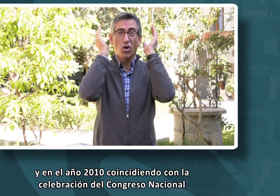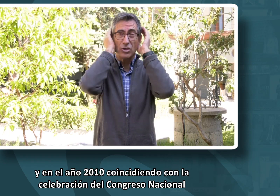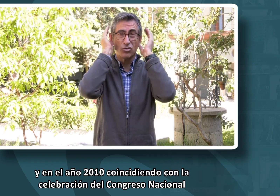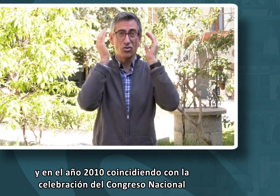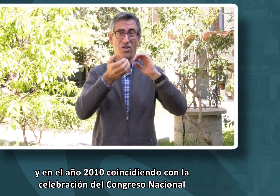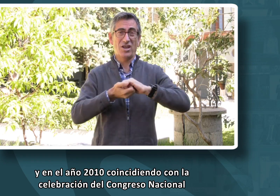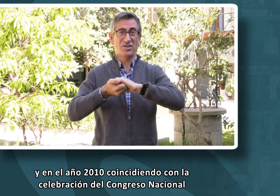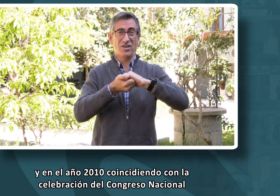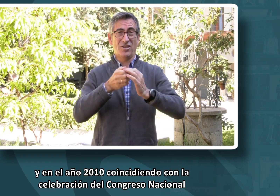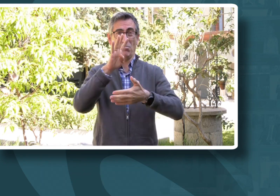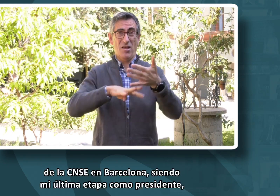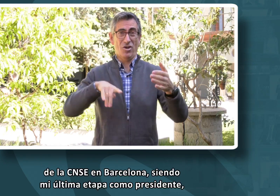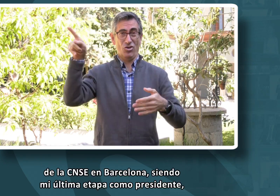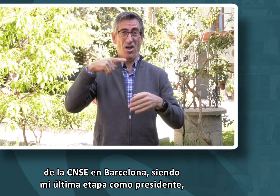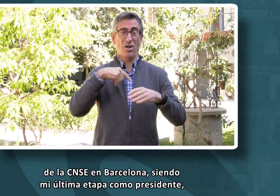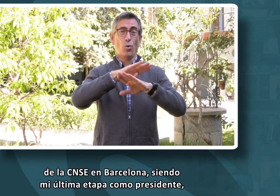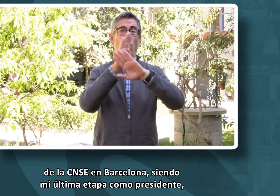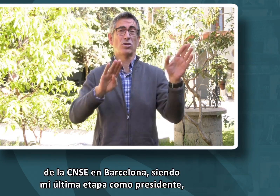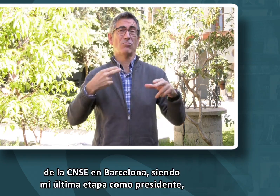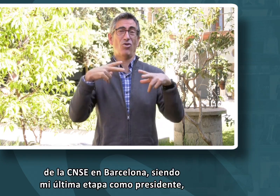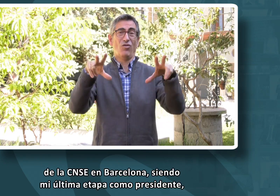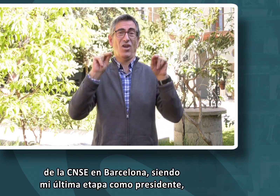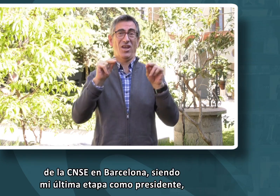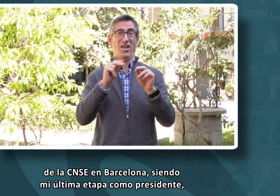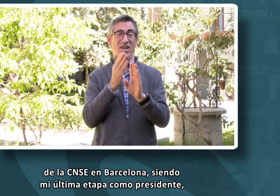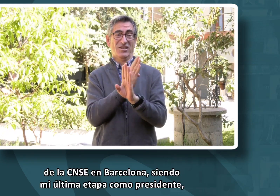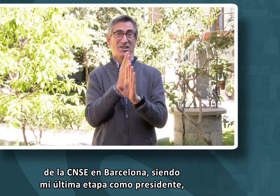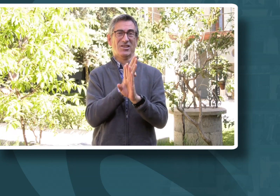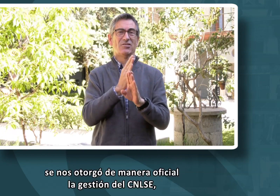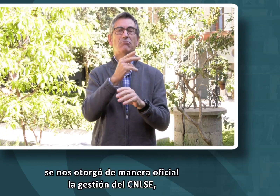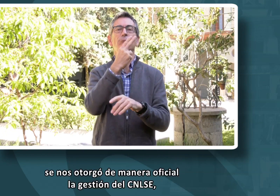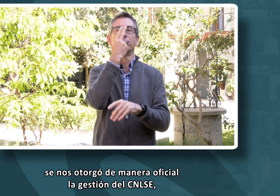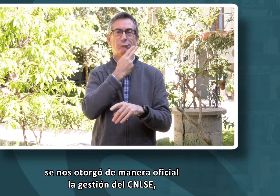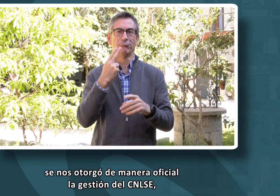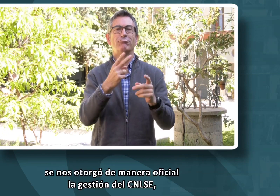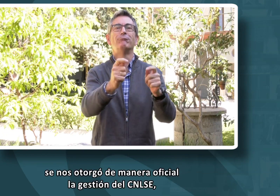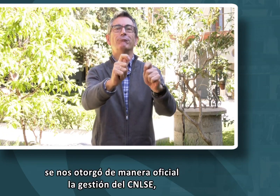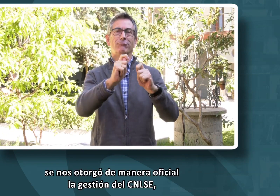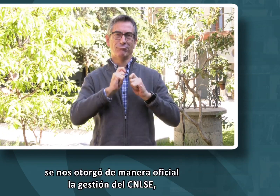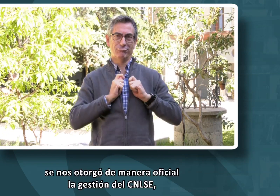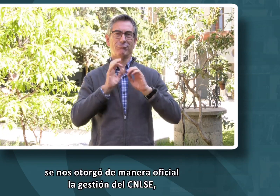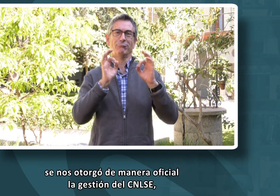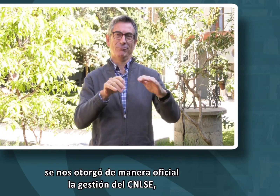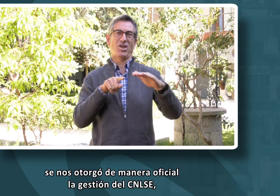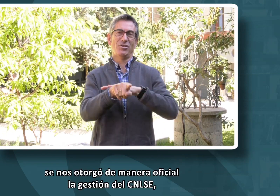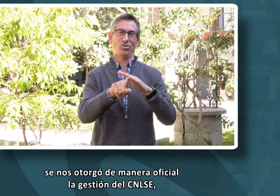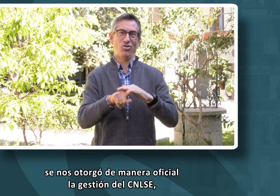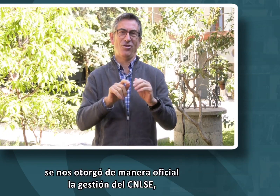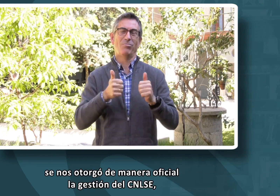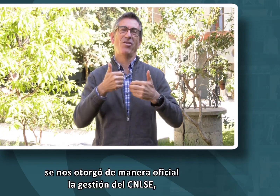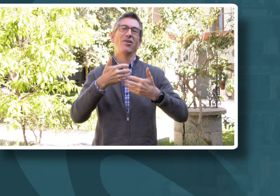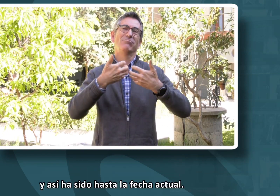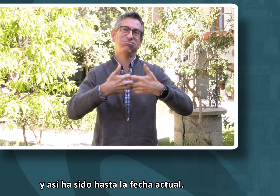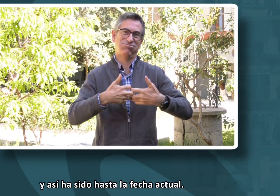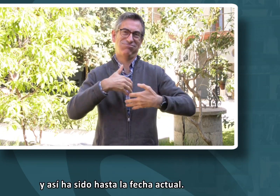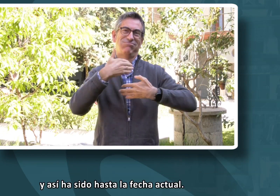del Congreso Nacional de la CNSE en Barcelona, siendo mi última etapa como presidente, se nos otorgó de manera oficial la